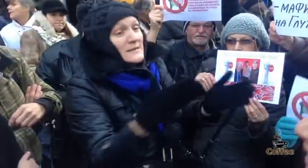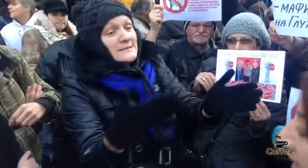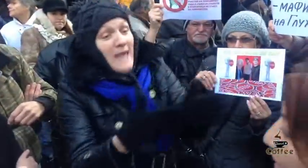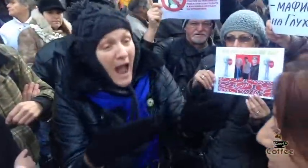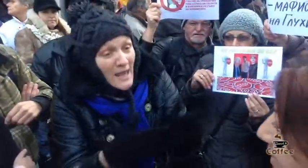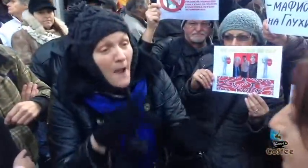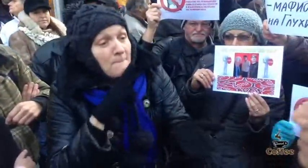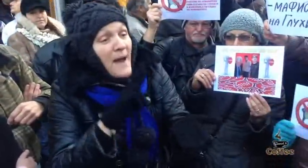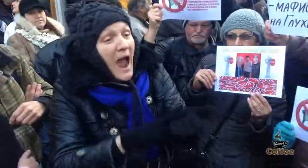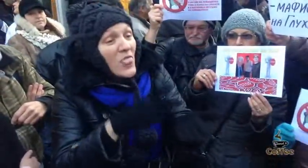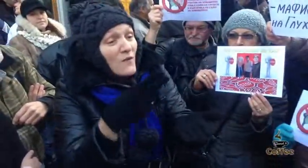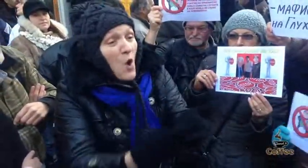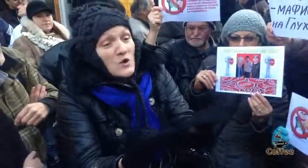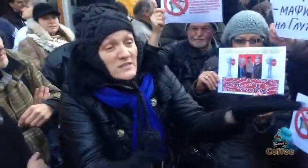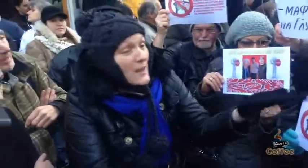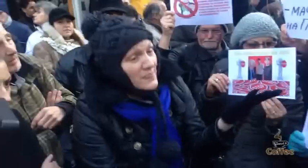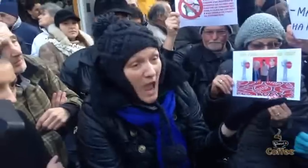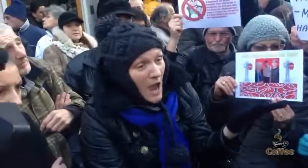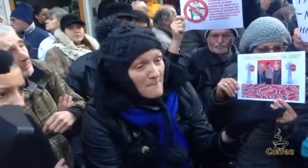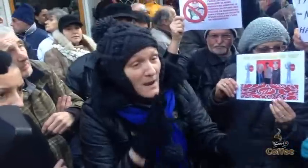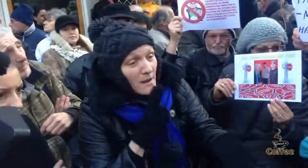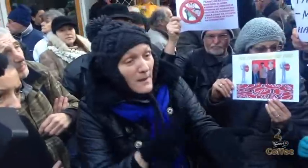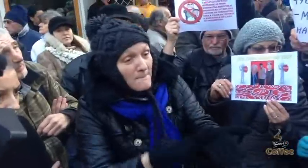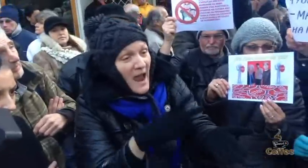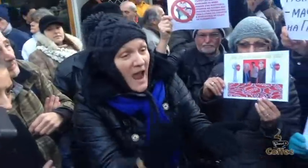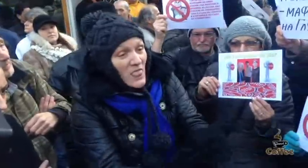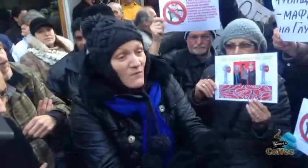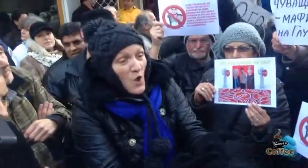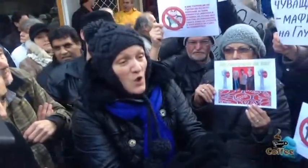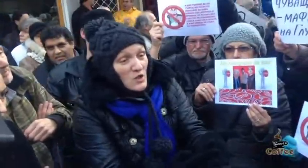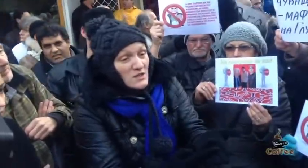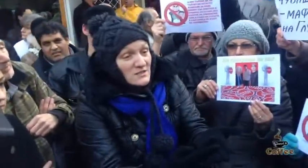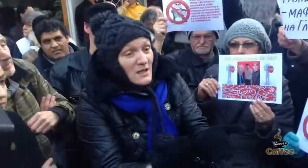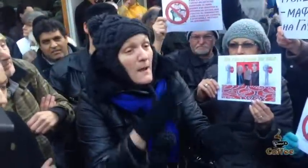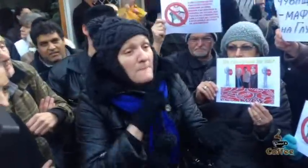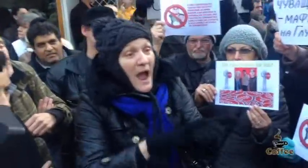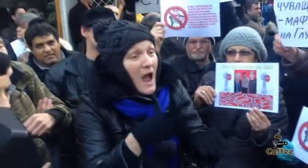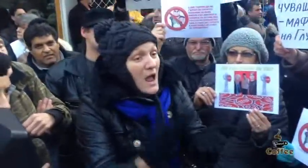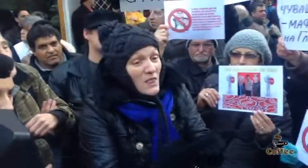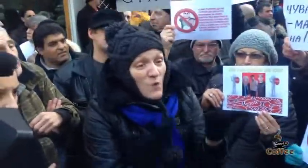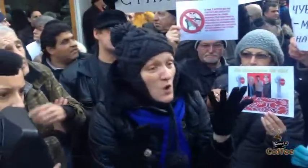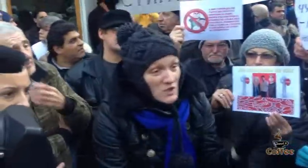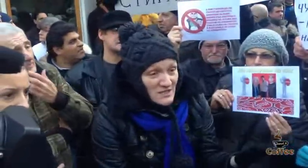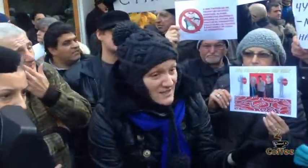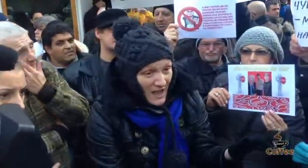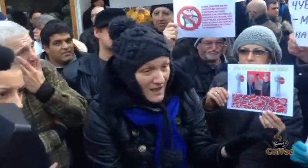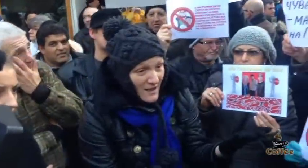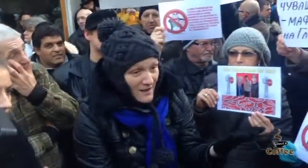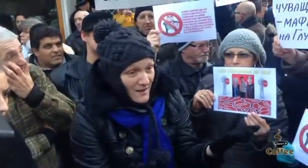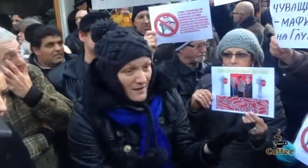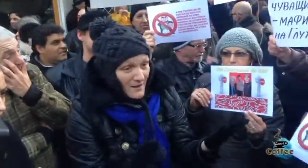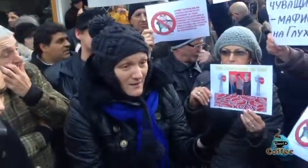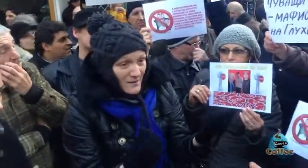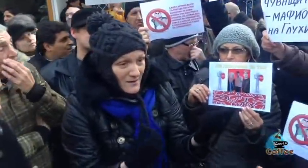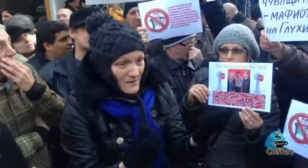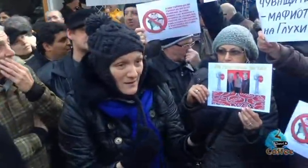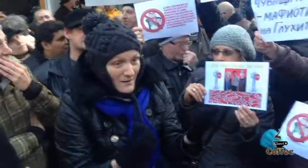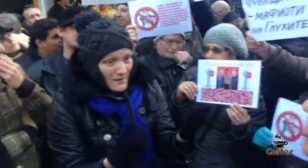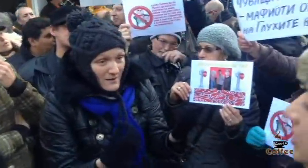Глухите хора имат затруднение, когато трябва да пишат до институции. Липсват преводачи и реално не могат да се